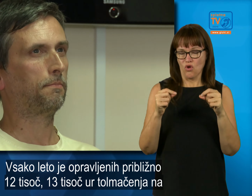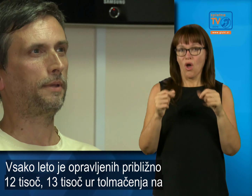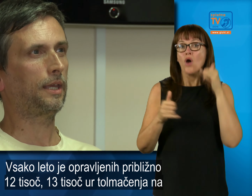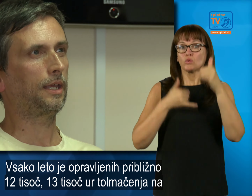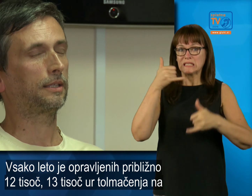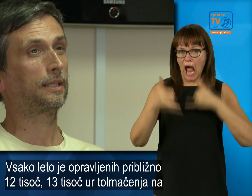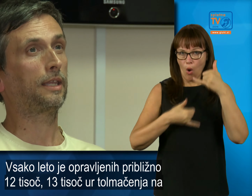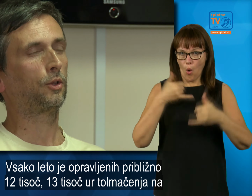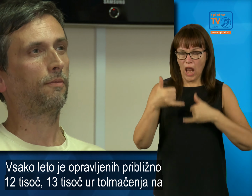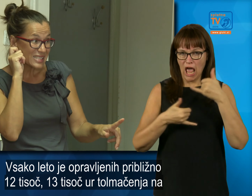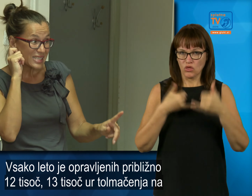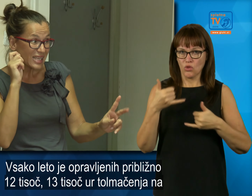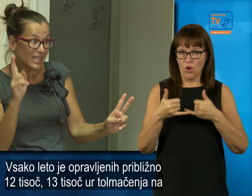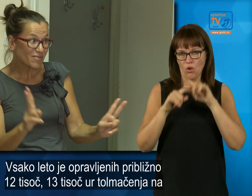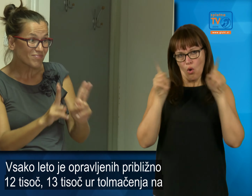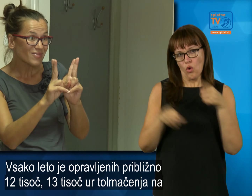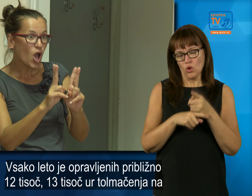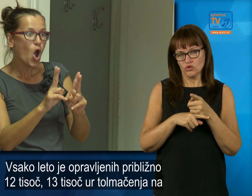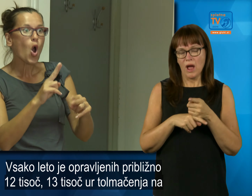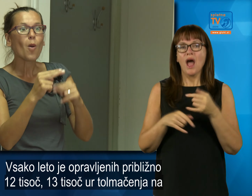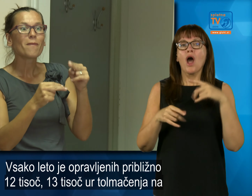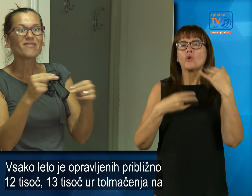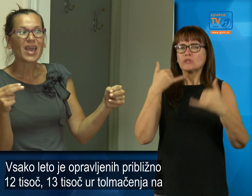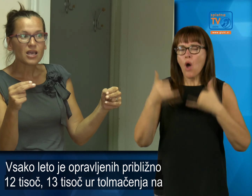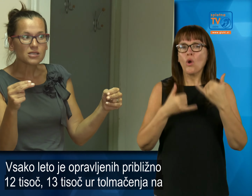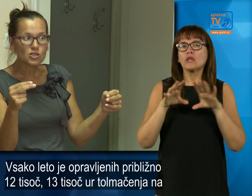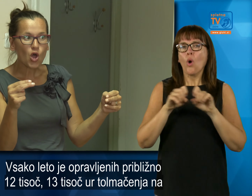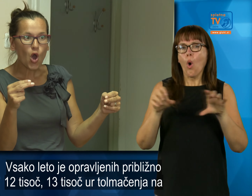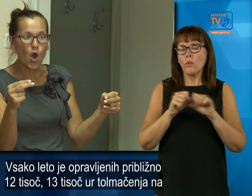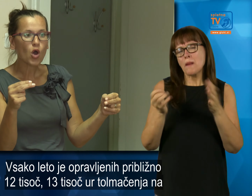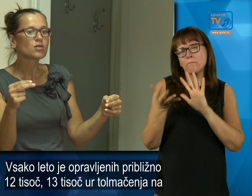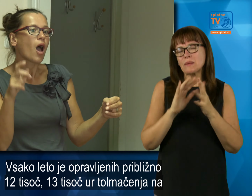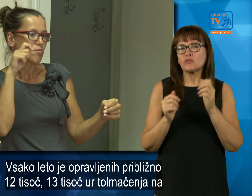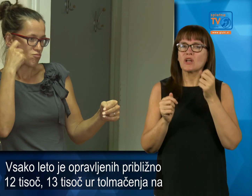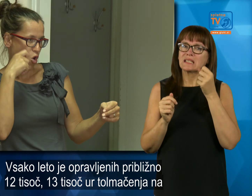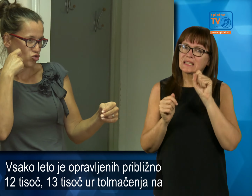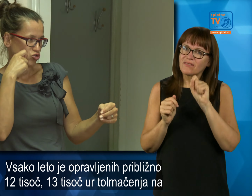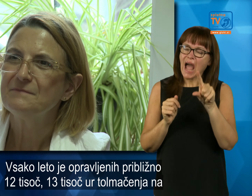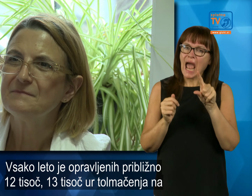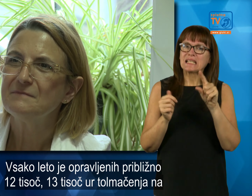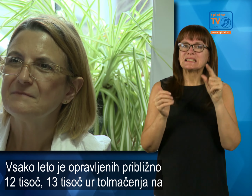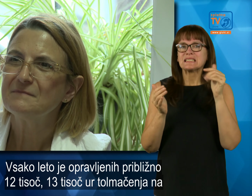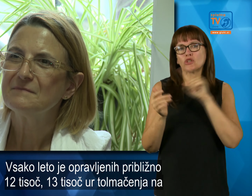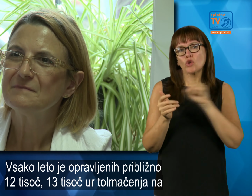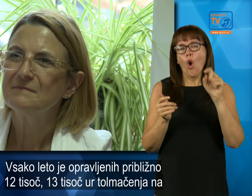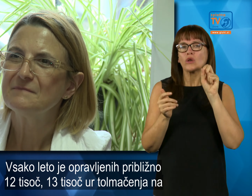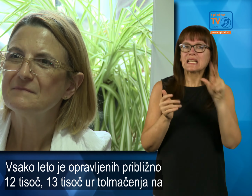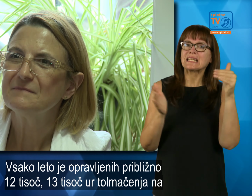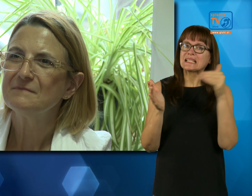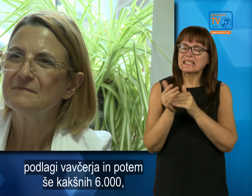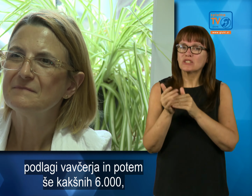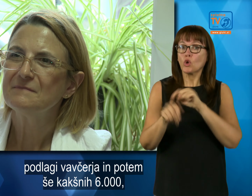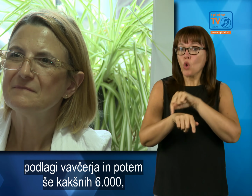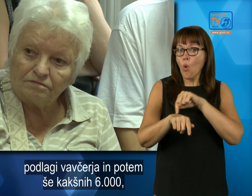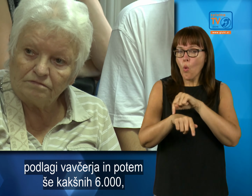leto se je opravljenih približno 12 000, 13 000 ur tolmačenja